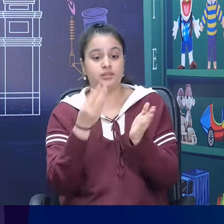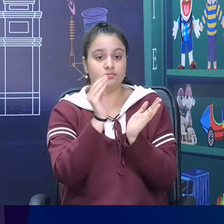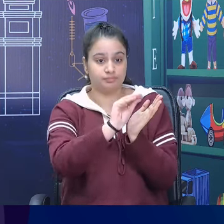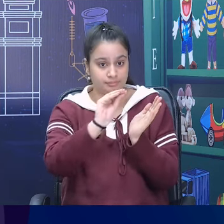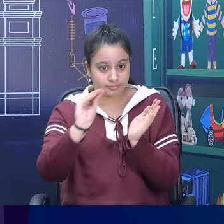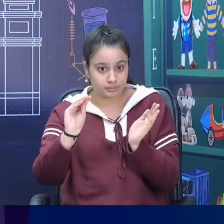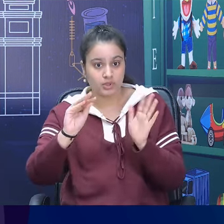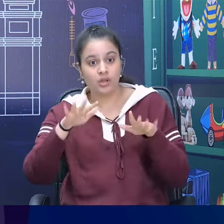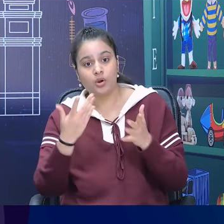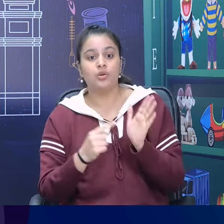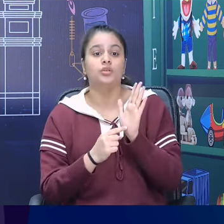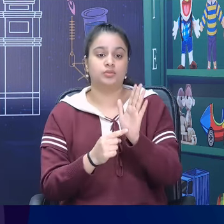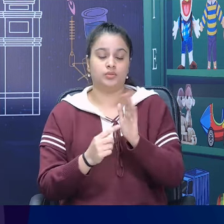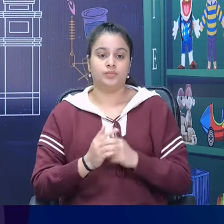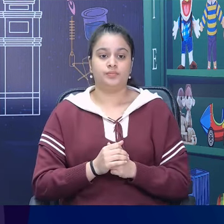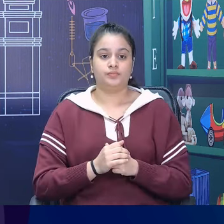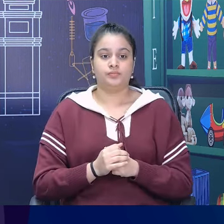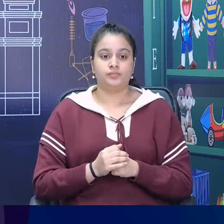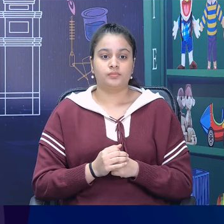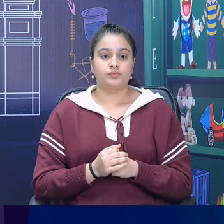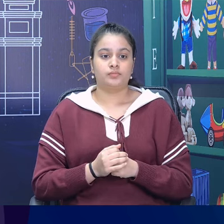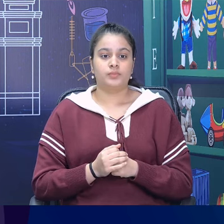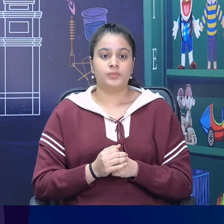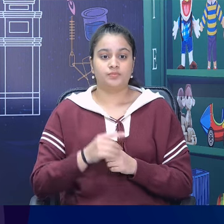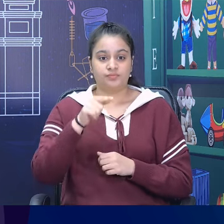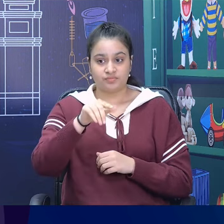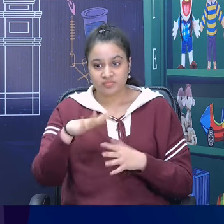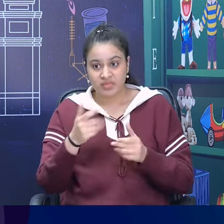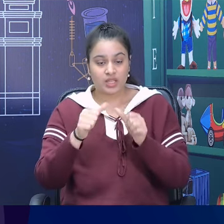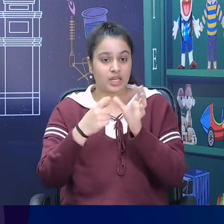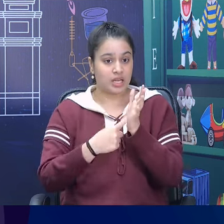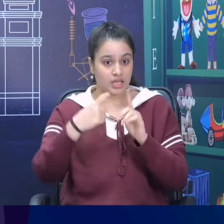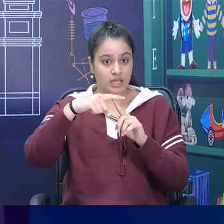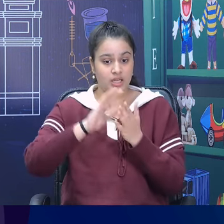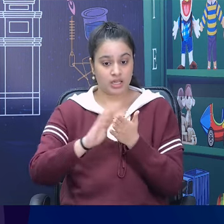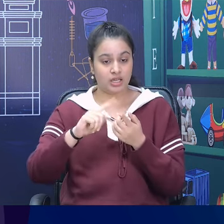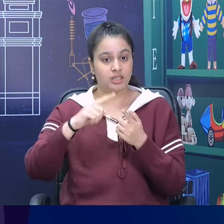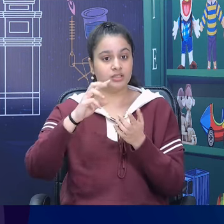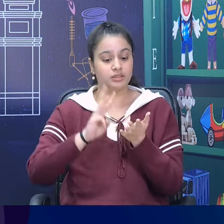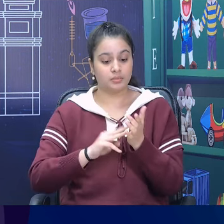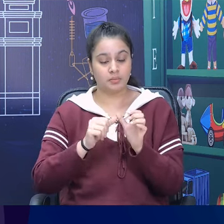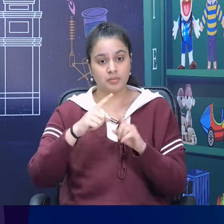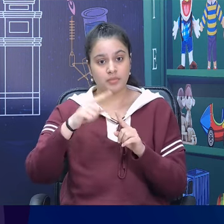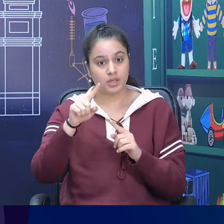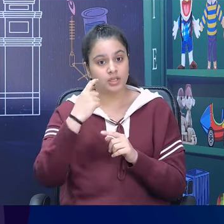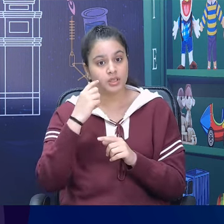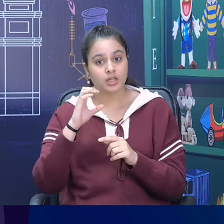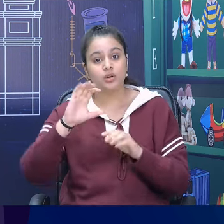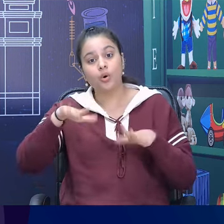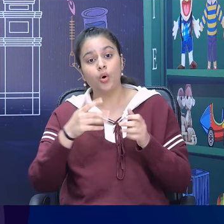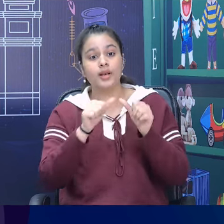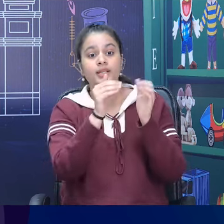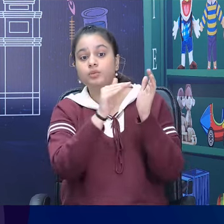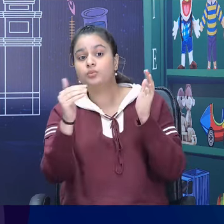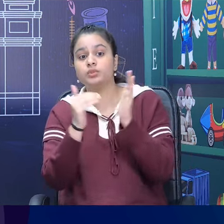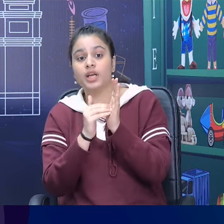ये यूनिक रिप्रेजेंटेशन है एवरी नंबर की उसे हम अर्थमेटिक और अलजेब्रिक स्ट्रक्चर के साथ-साथ हम फिगर के साथ इसे